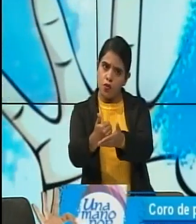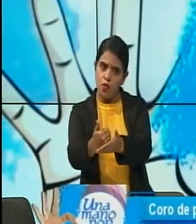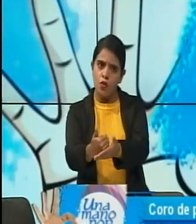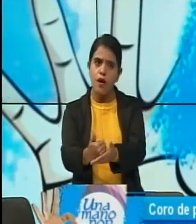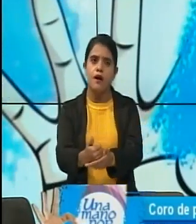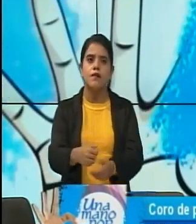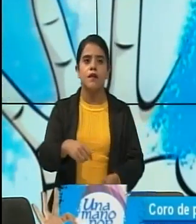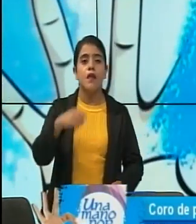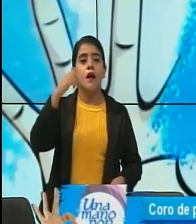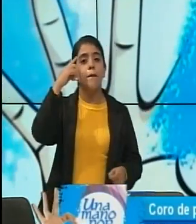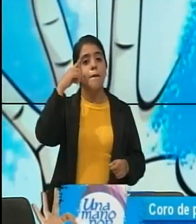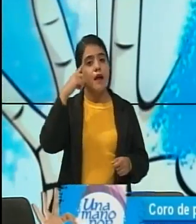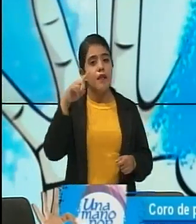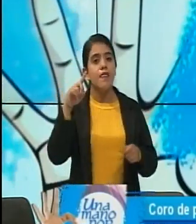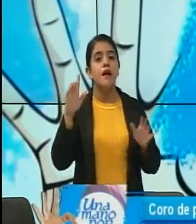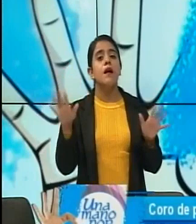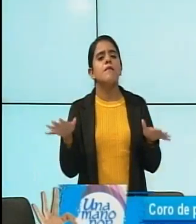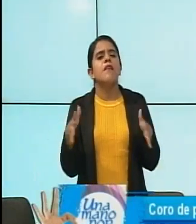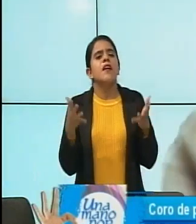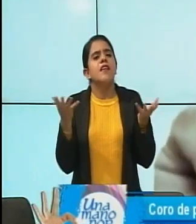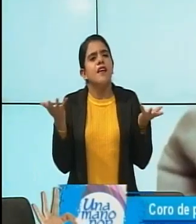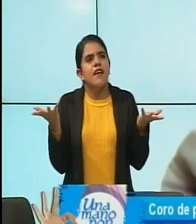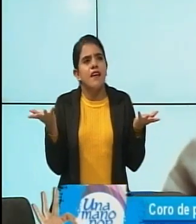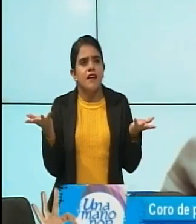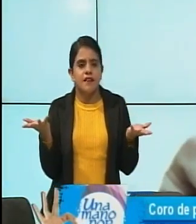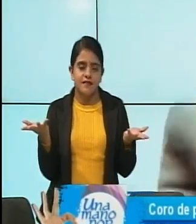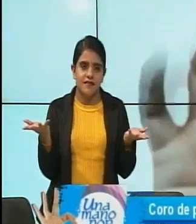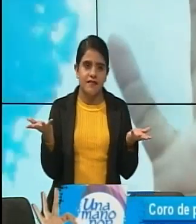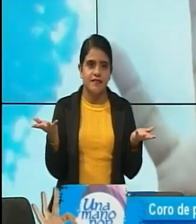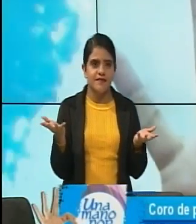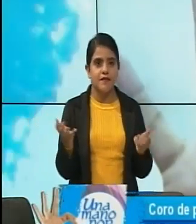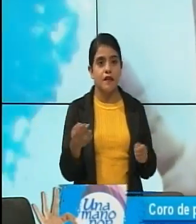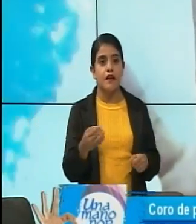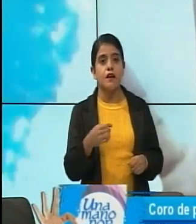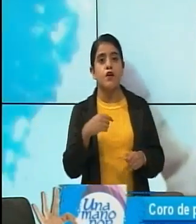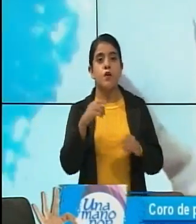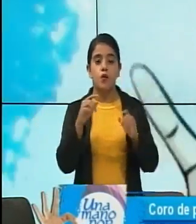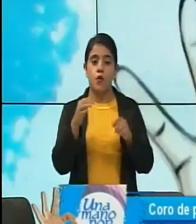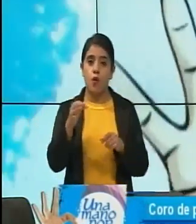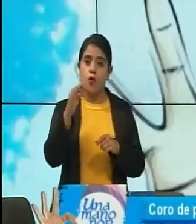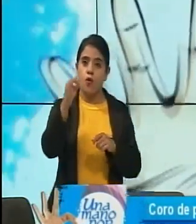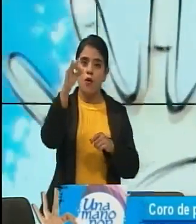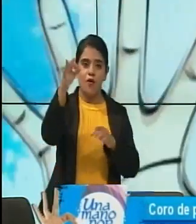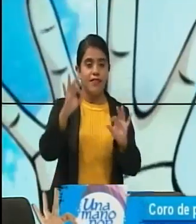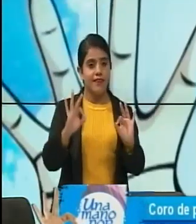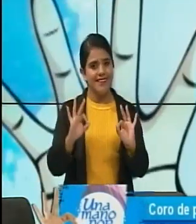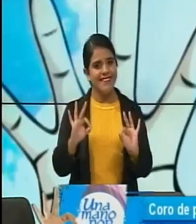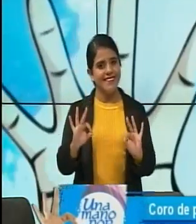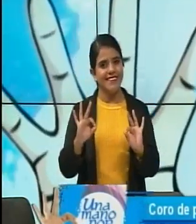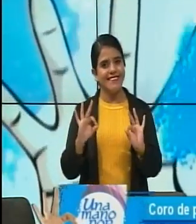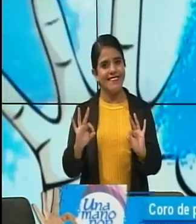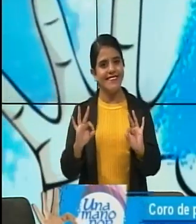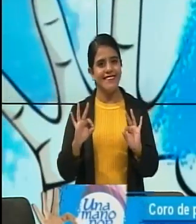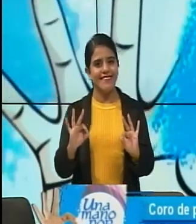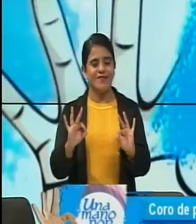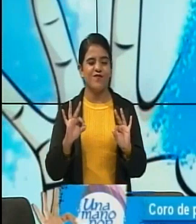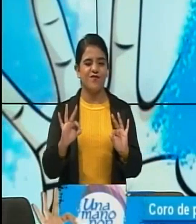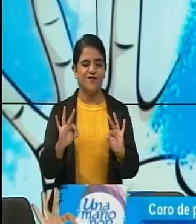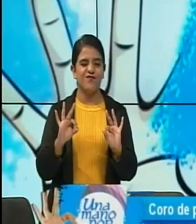un nuevo destino, y el sol brillará.